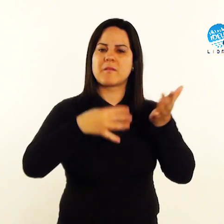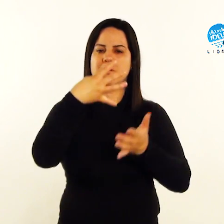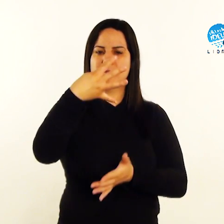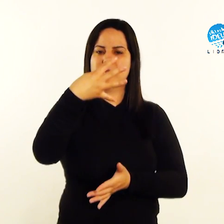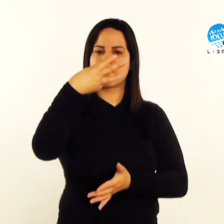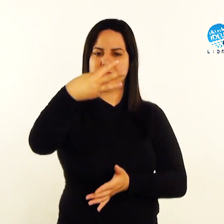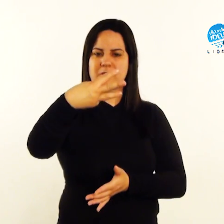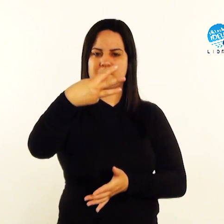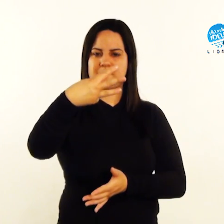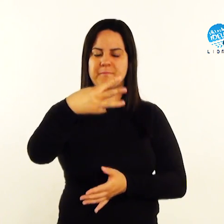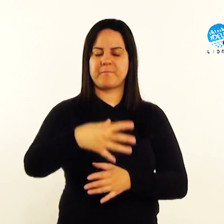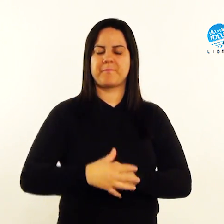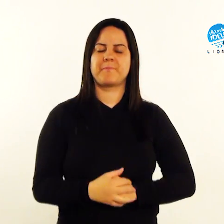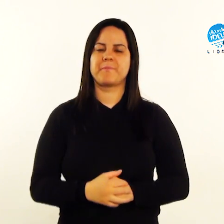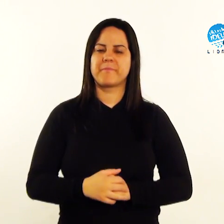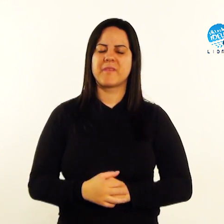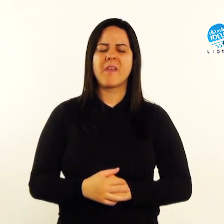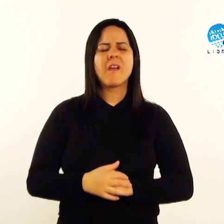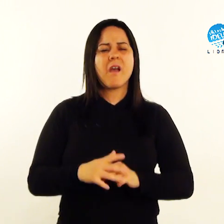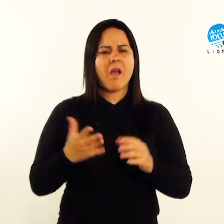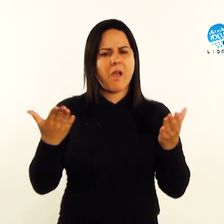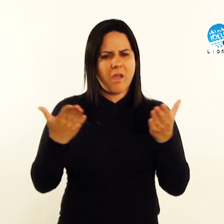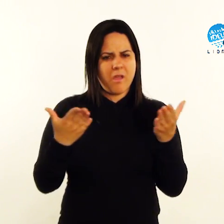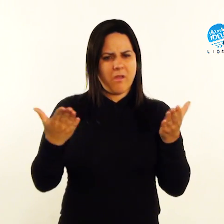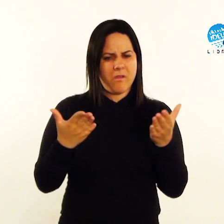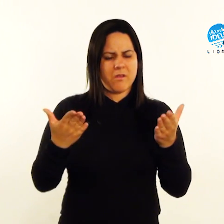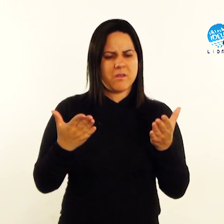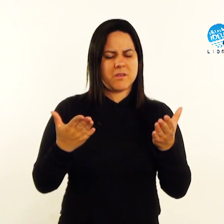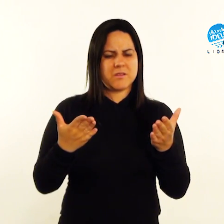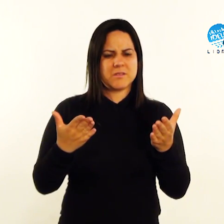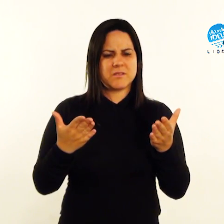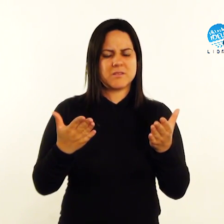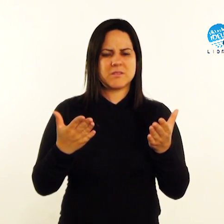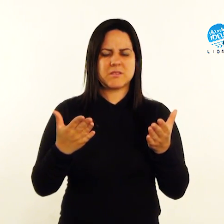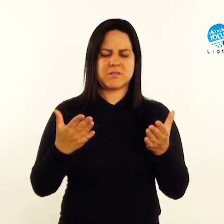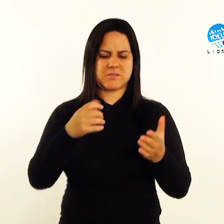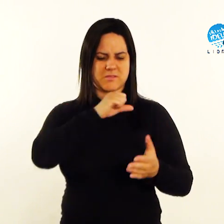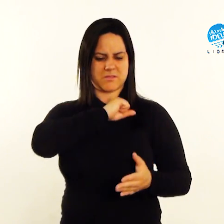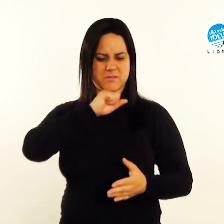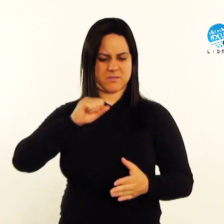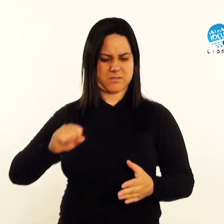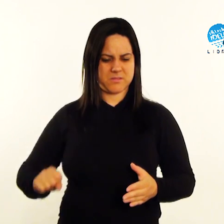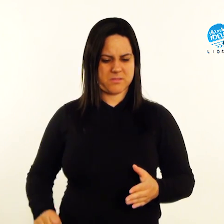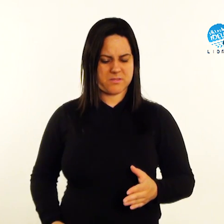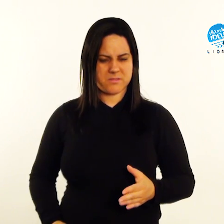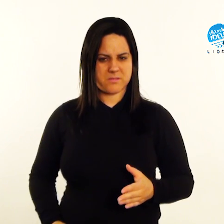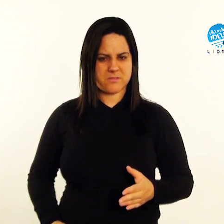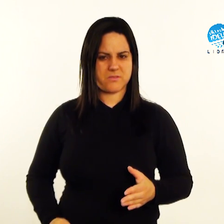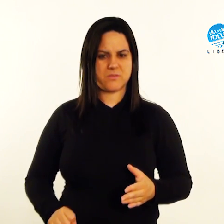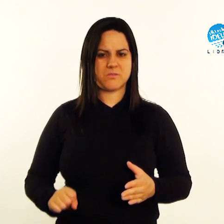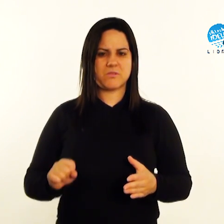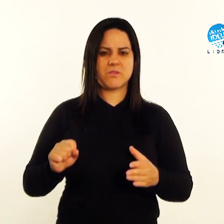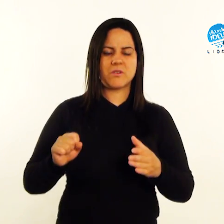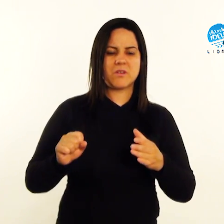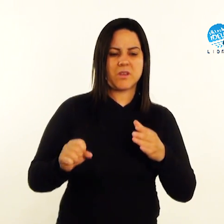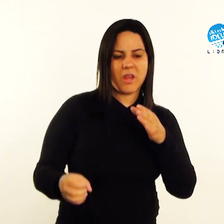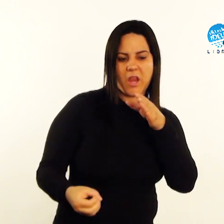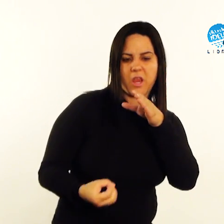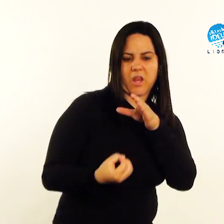diz assim: mas agora assim diz o Senhor que te criou, ó Jacó, e que te formou, a Israel, não